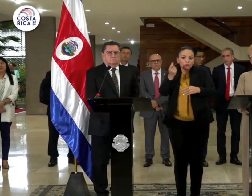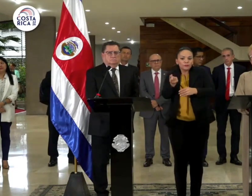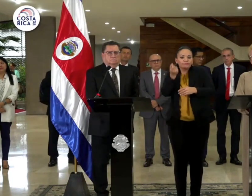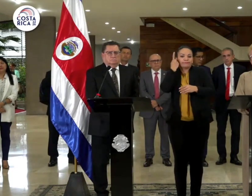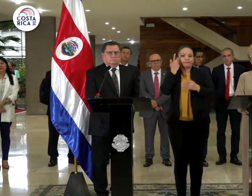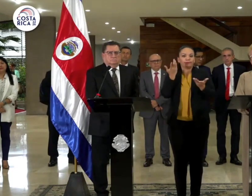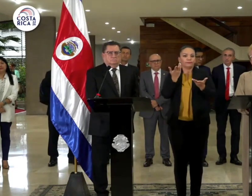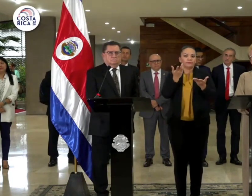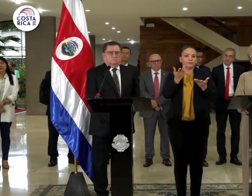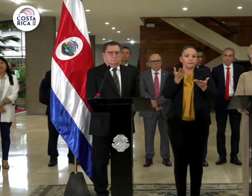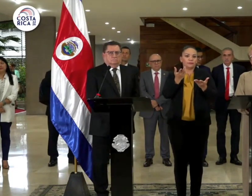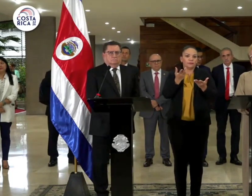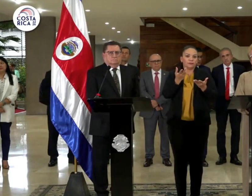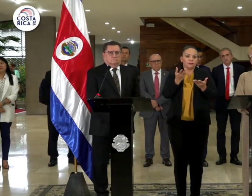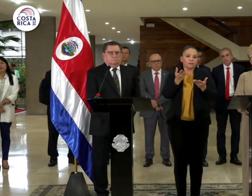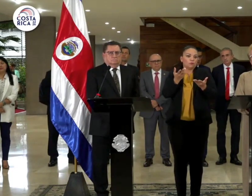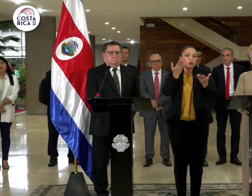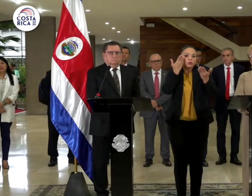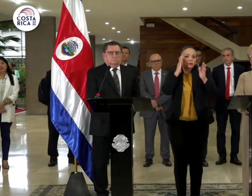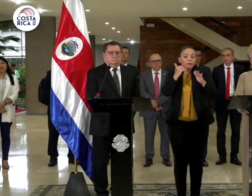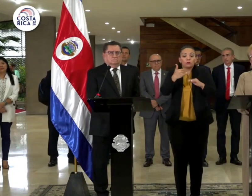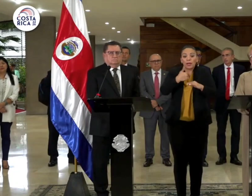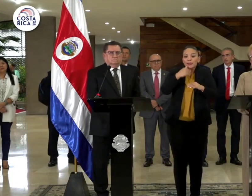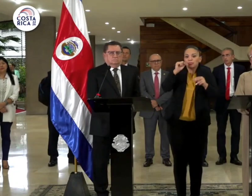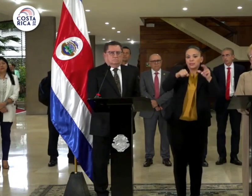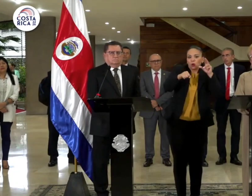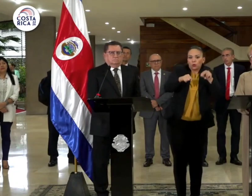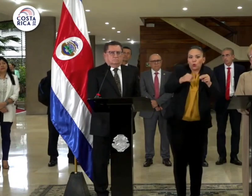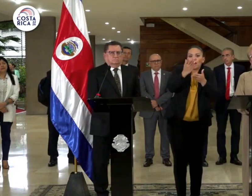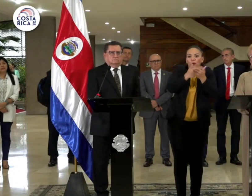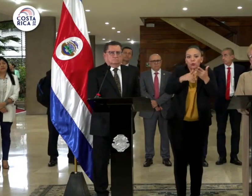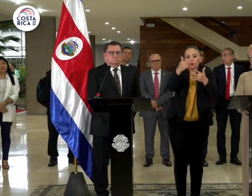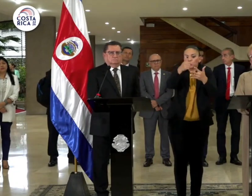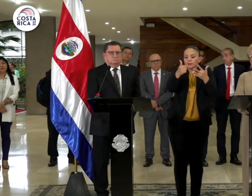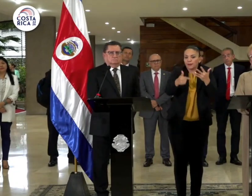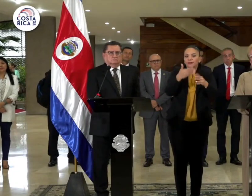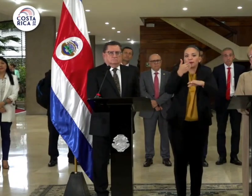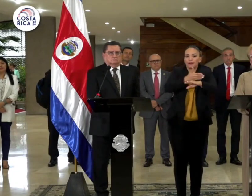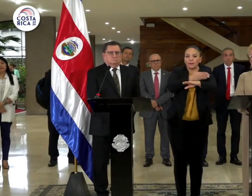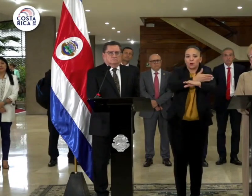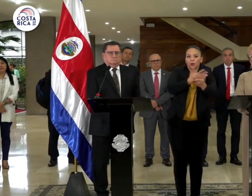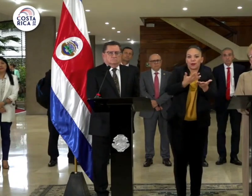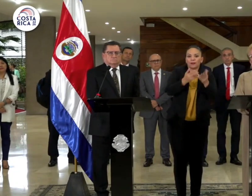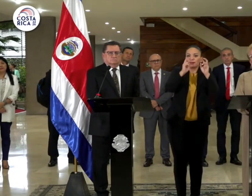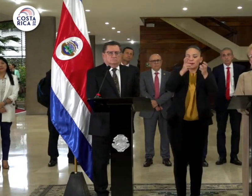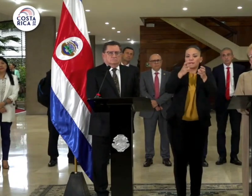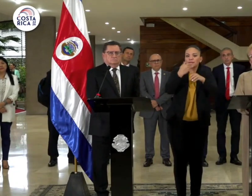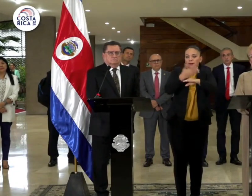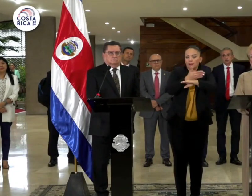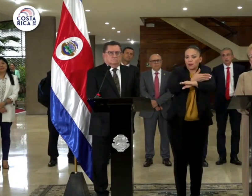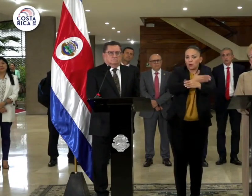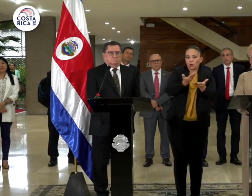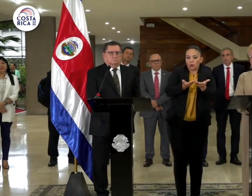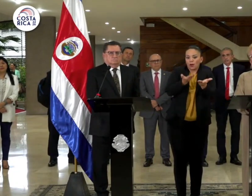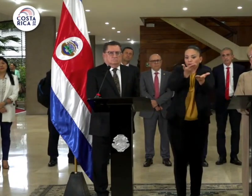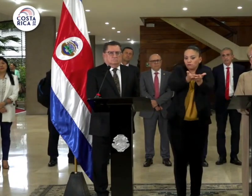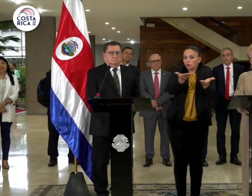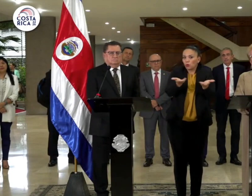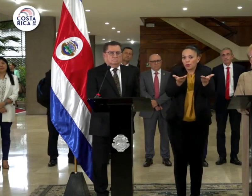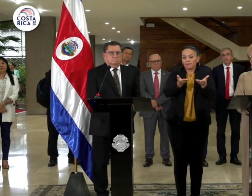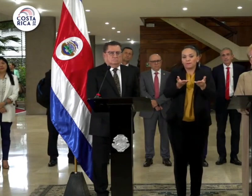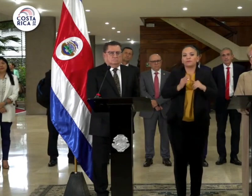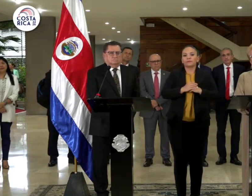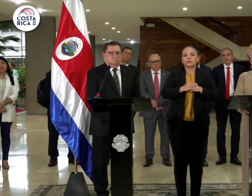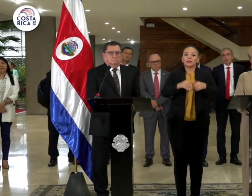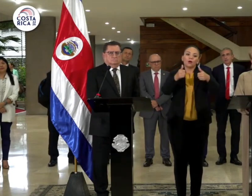quedarnos en hay puntos de mejora o hay algunos puntos en la mesa en discusión antes obviamente de hablar del monto y de acuerdo a la evaluación